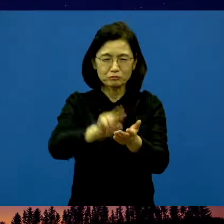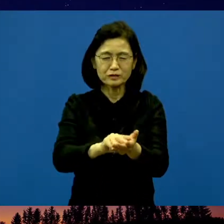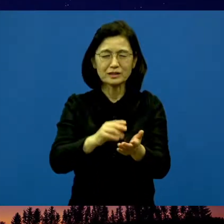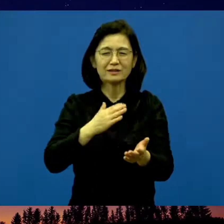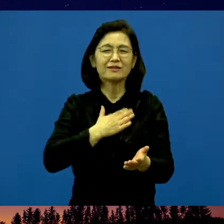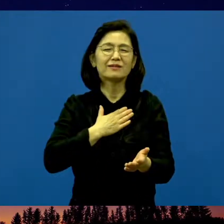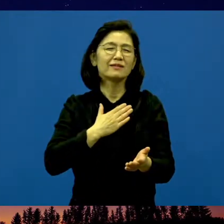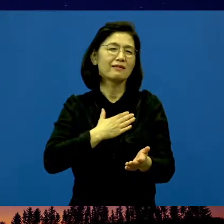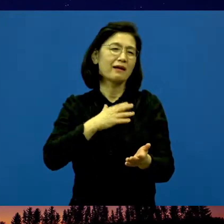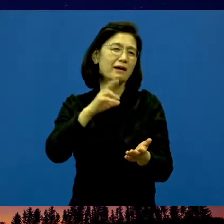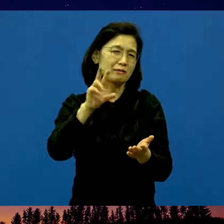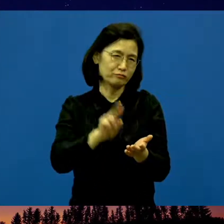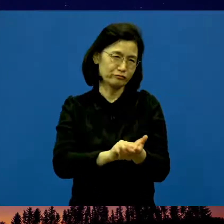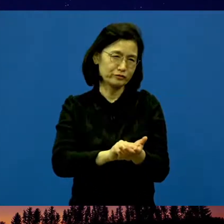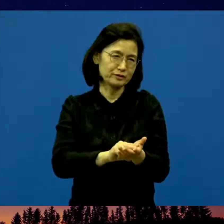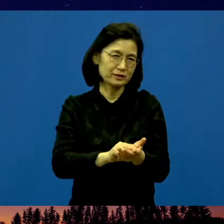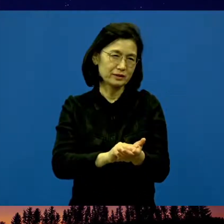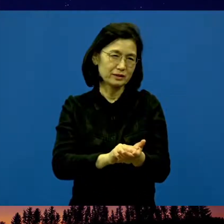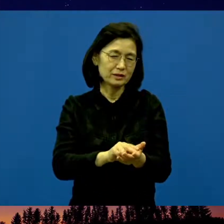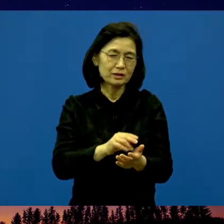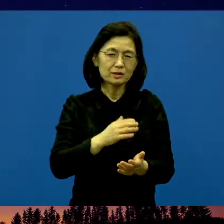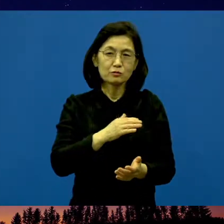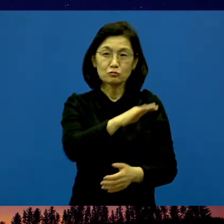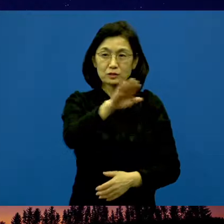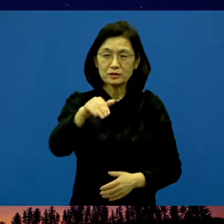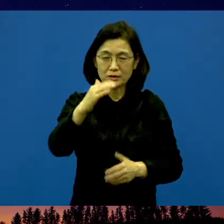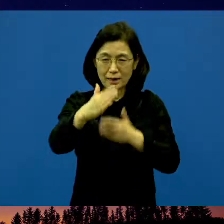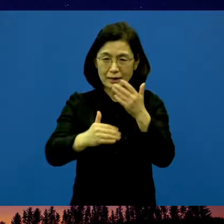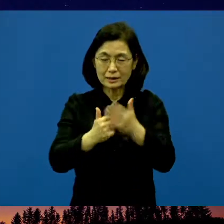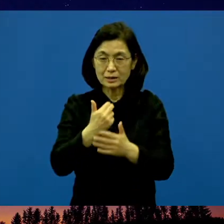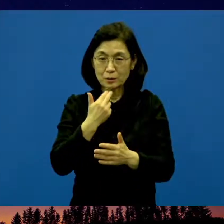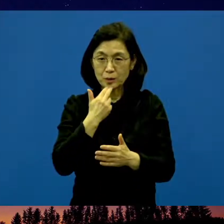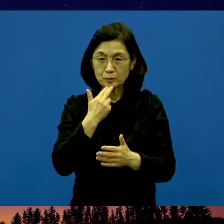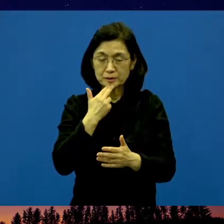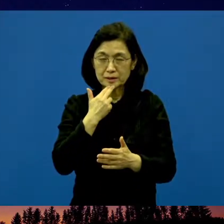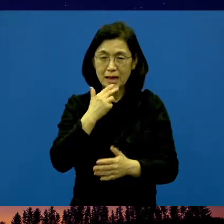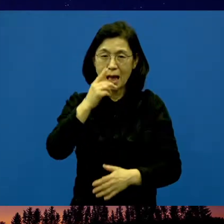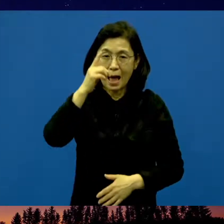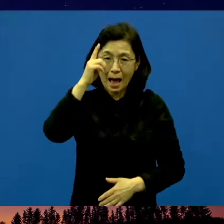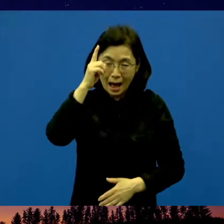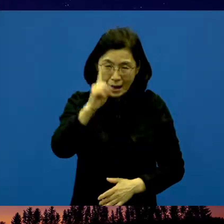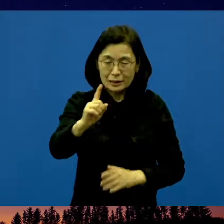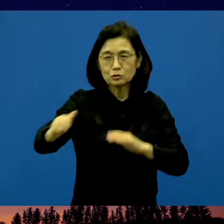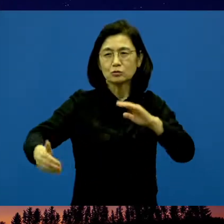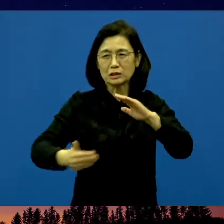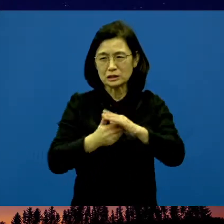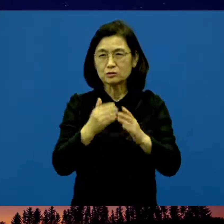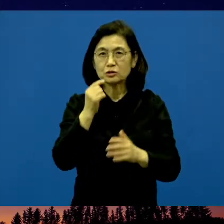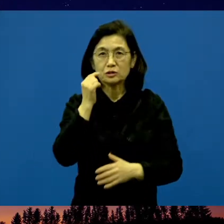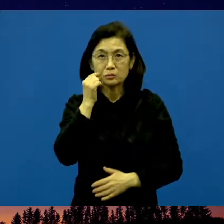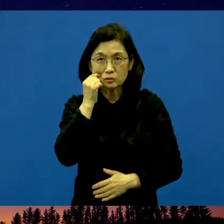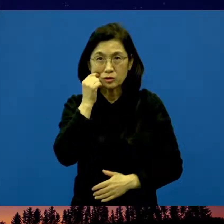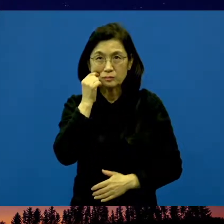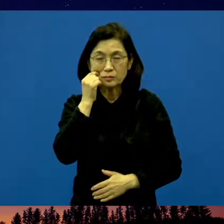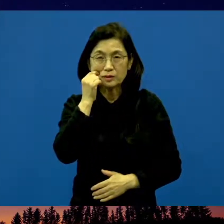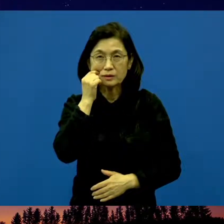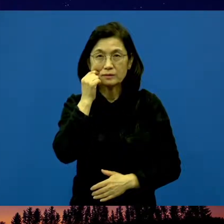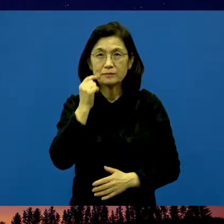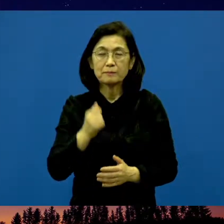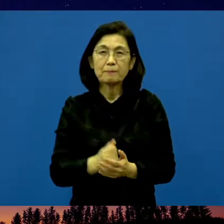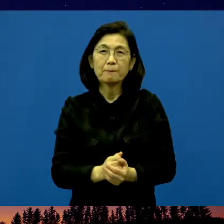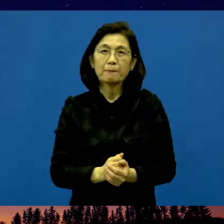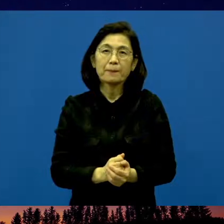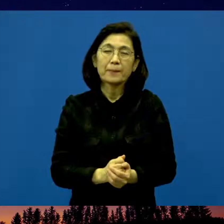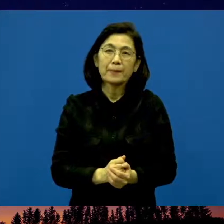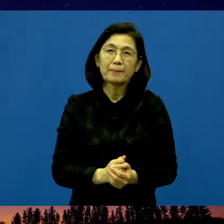했습니다. 하나님 없이 우리는 아무것도 할 수 없다. 그러나 우리가 없으면 하나님은 아무 일도 하시지 않는다.